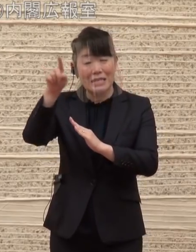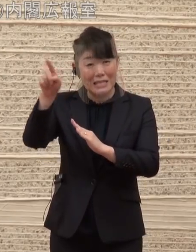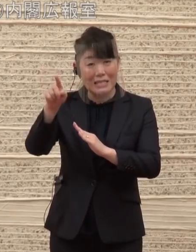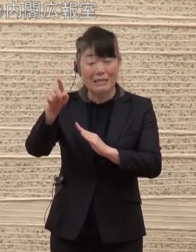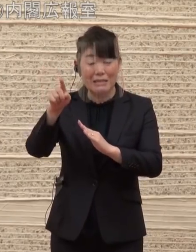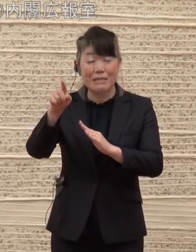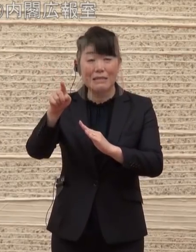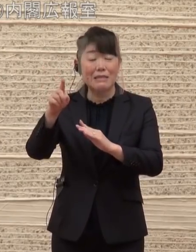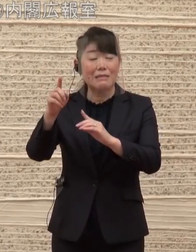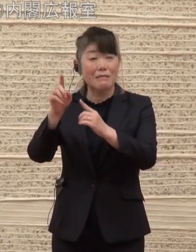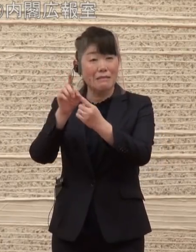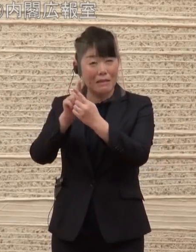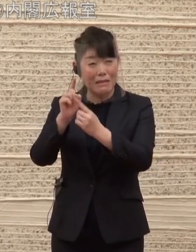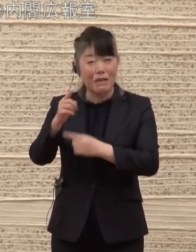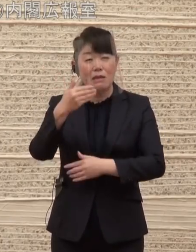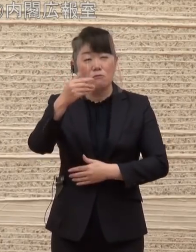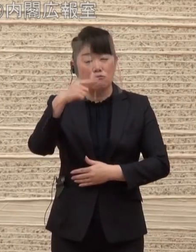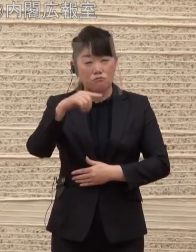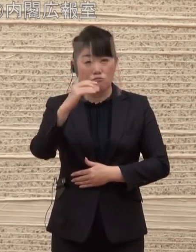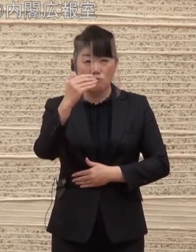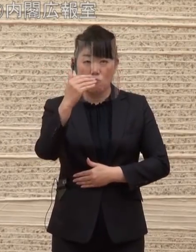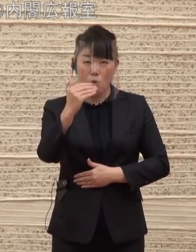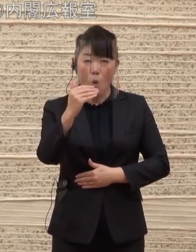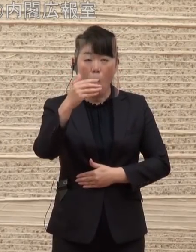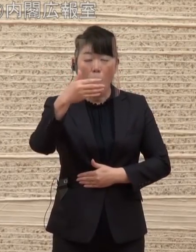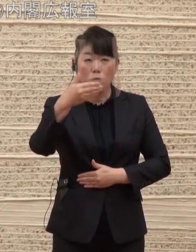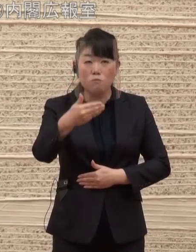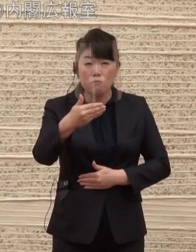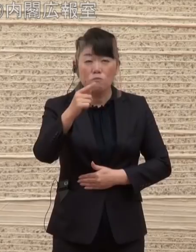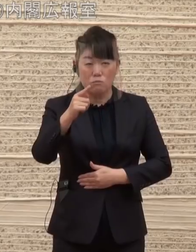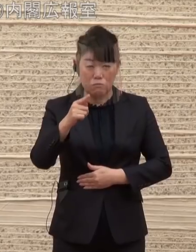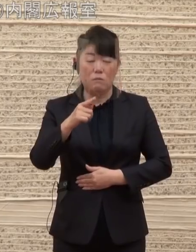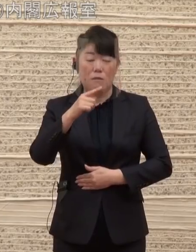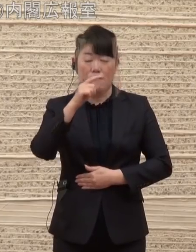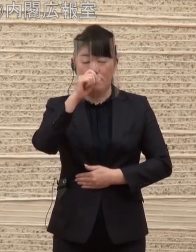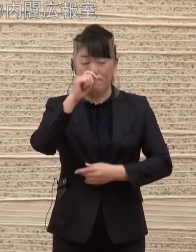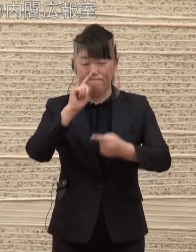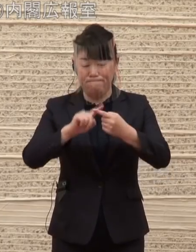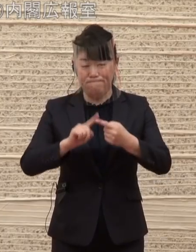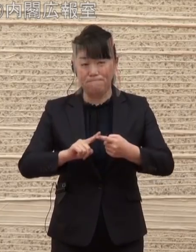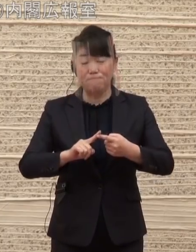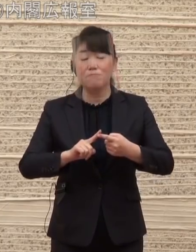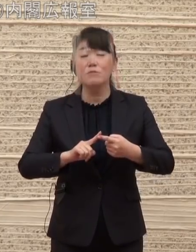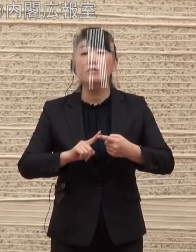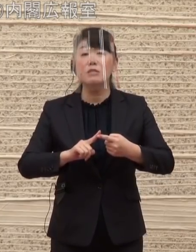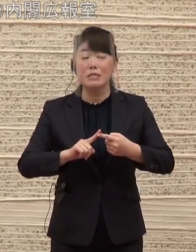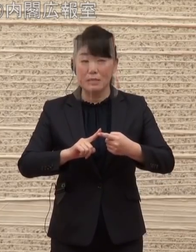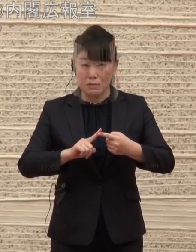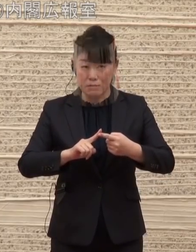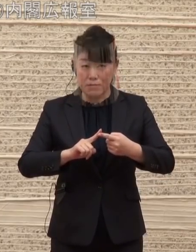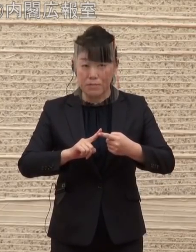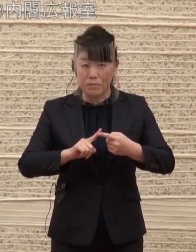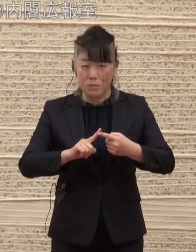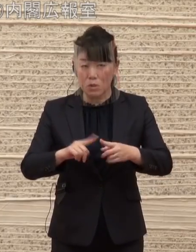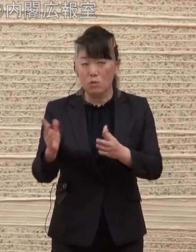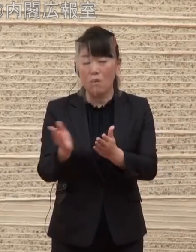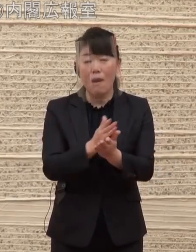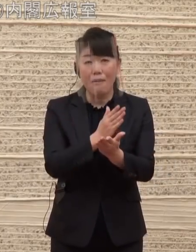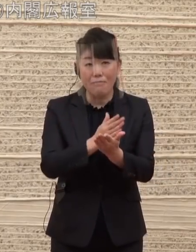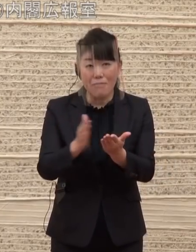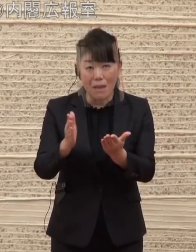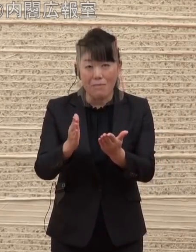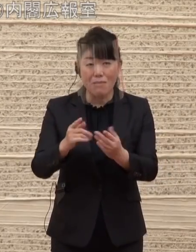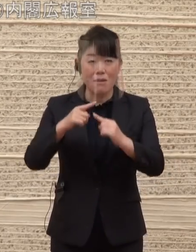基づき訓告が相当と考える胸を熱田へ10早朝においてもお金国が相当であると判断をして